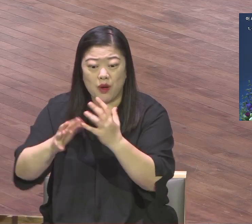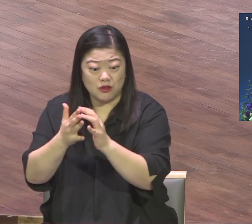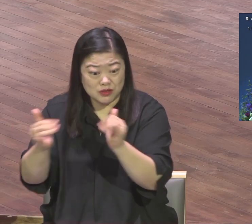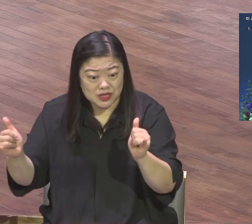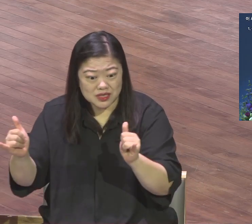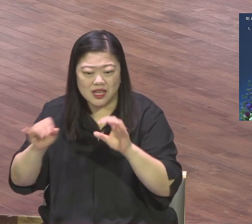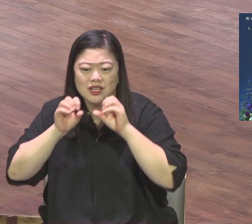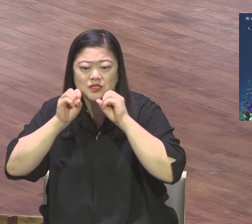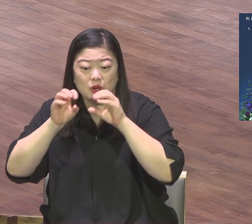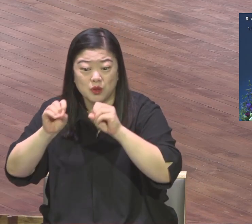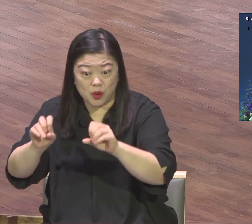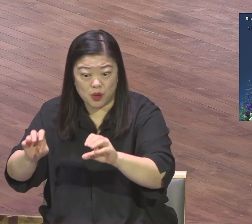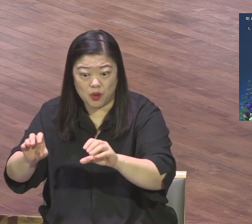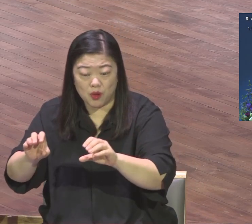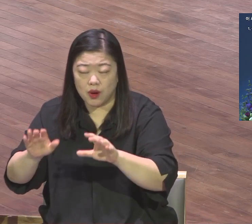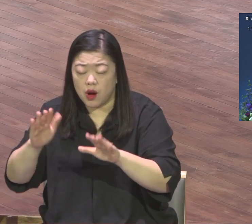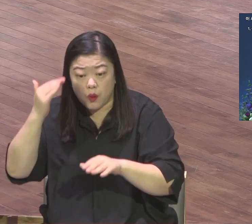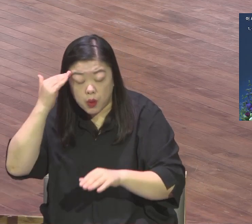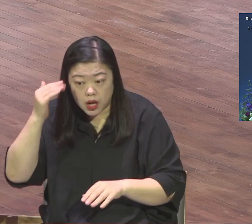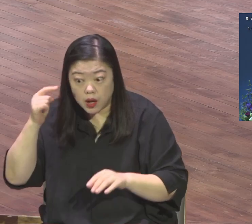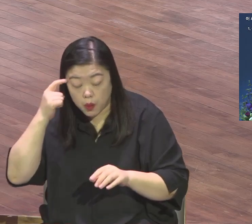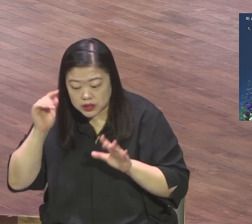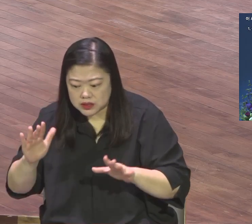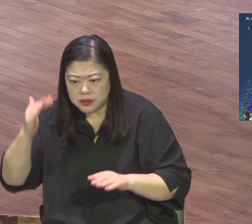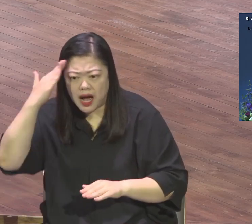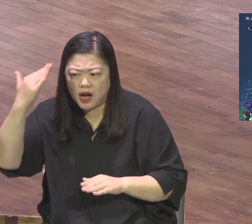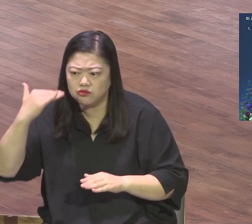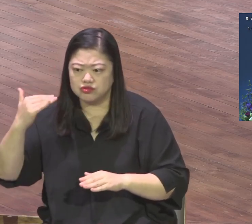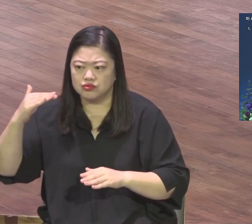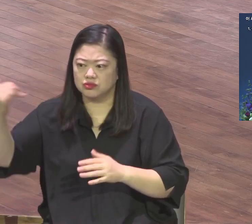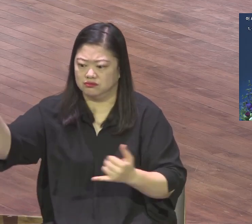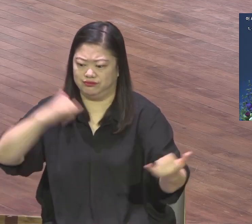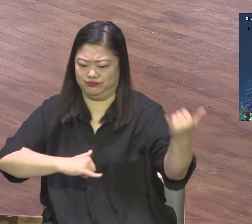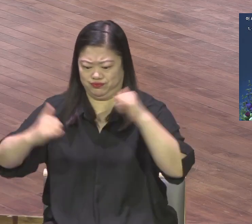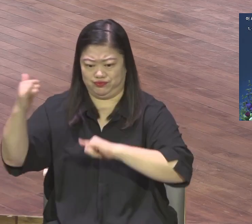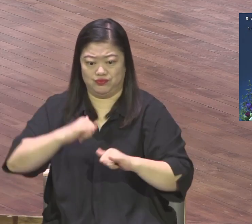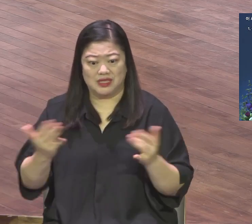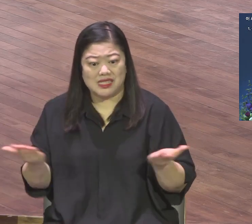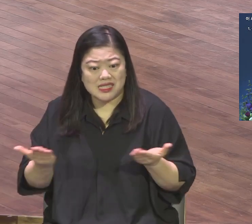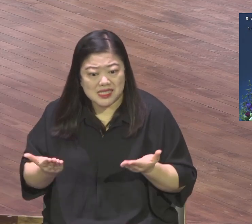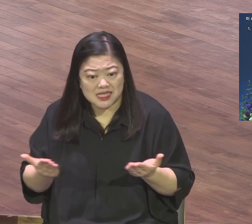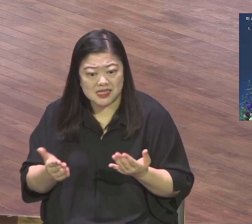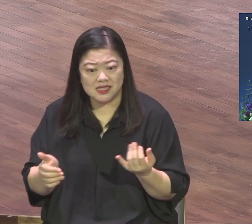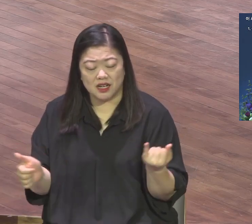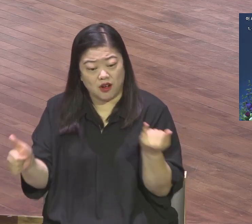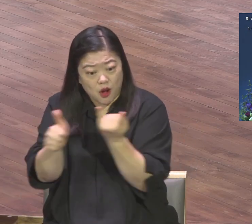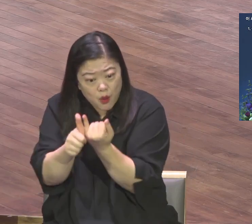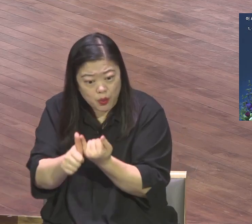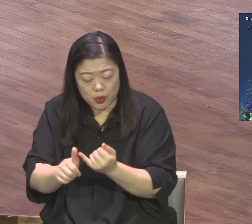않고 한국에 와 있는 백수십 개 나라에 와 있는 다민족에 대해서는 아무 감격이 없다.